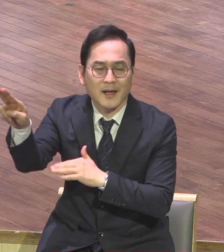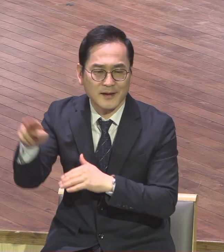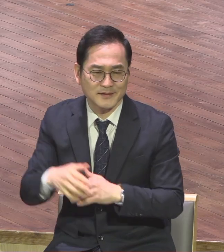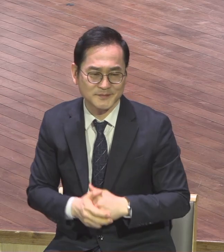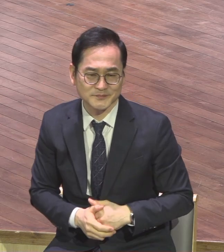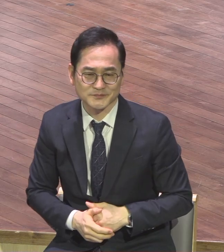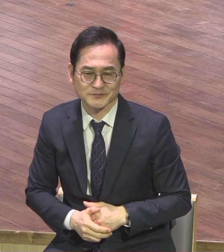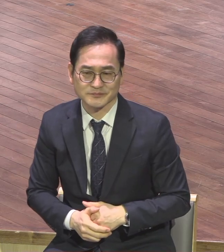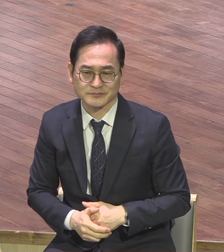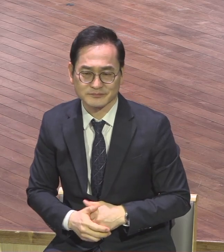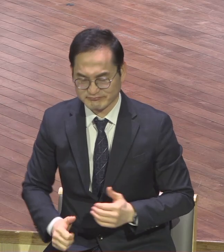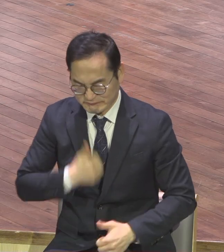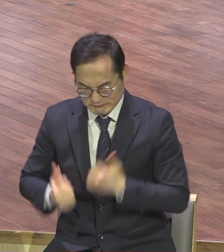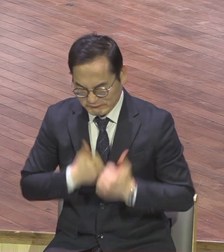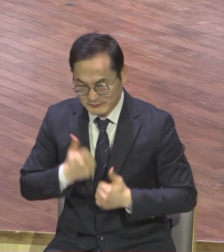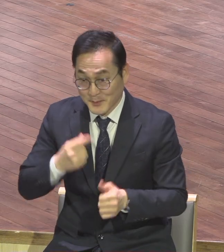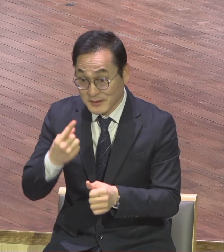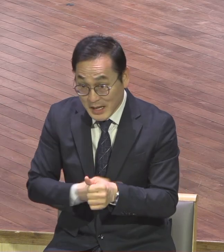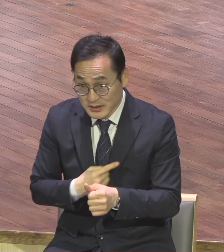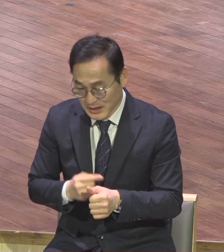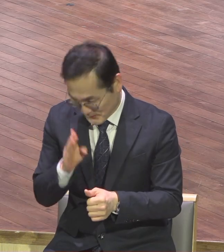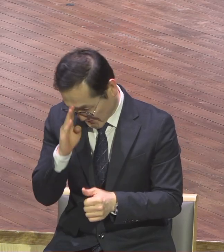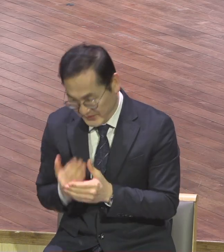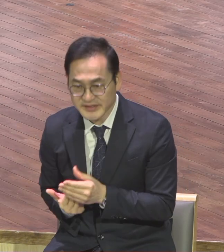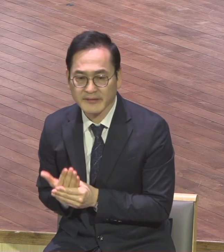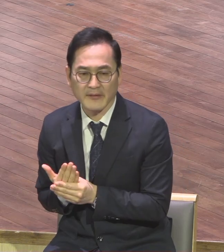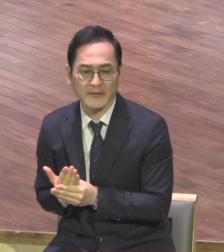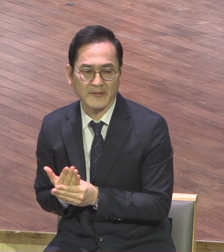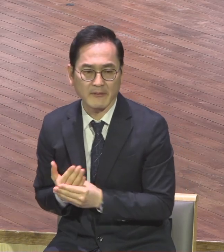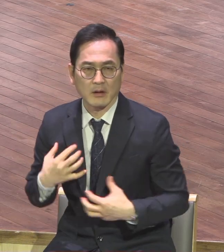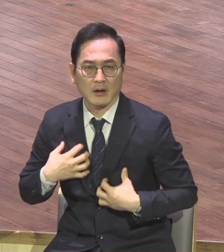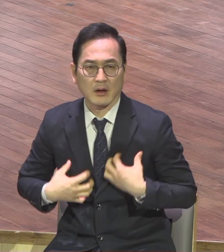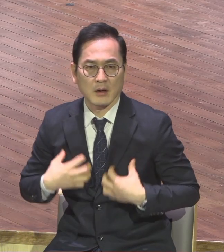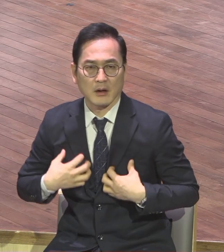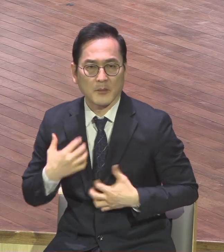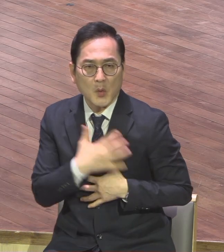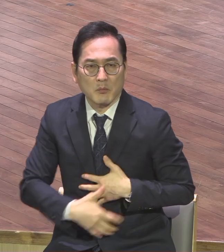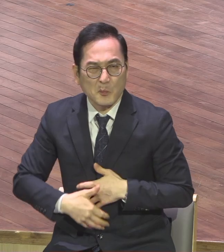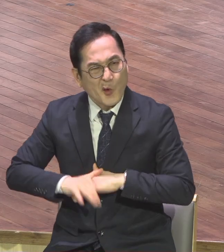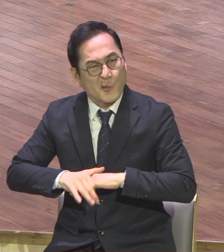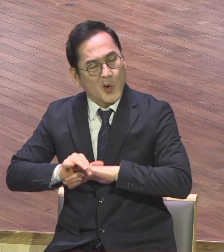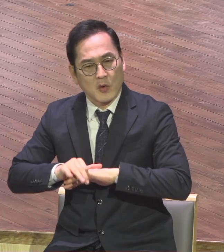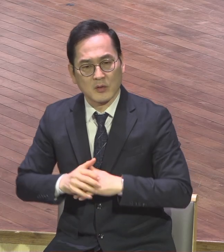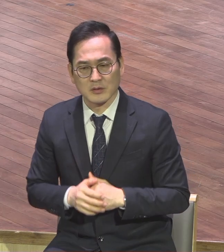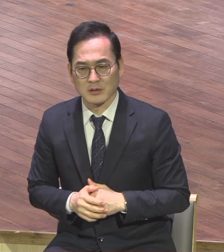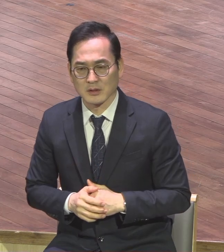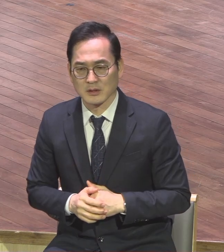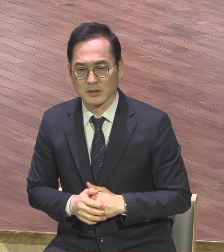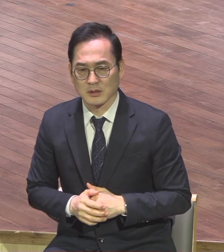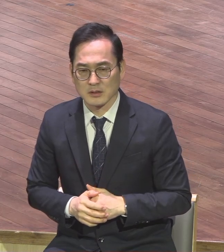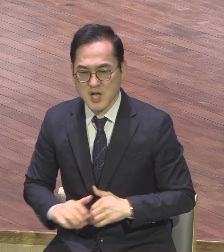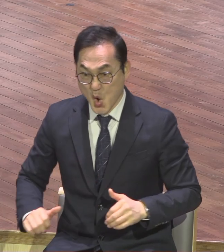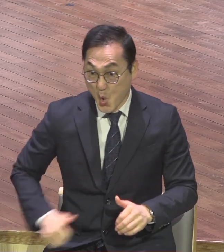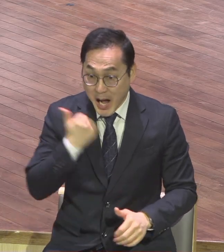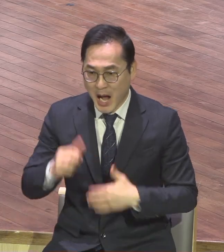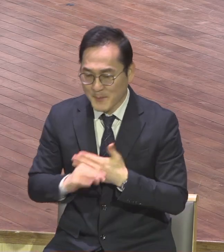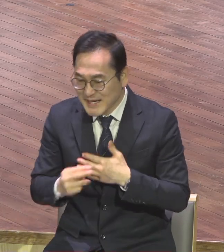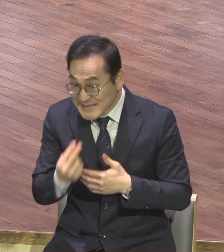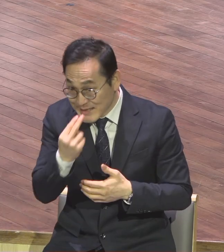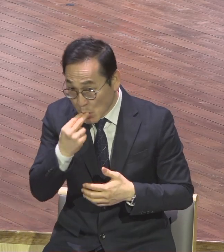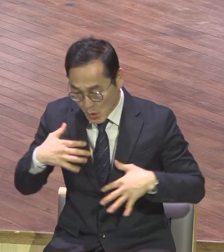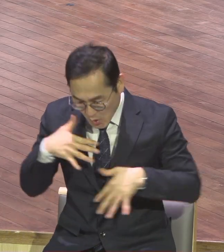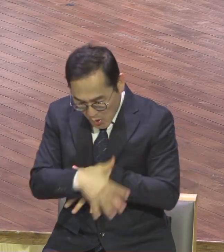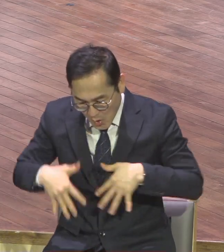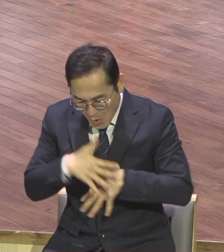순간적으로 분노가 확 나면요 갑자기 몸이 이 알칼리에서 산성으로 쫙 변. 산성이 모든 병을 다